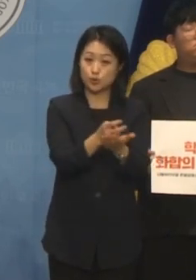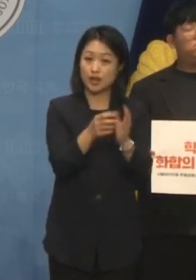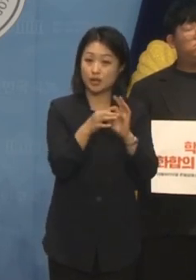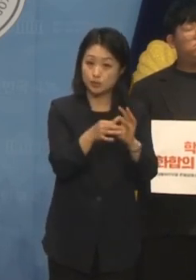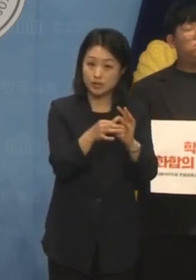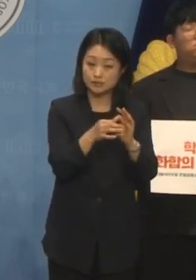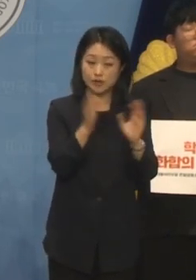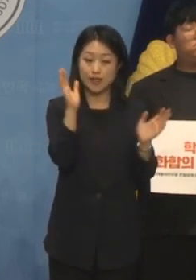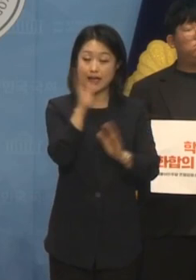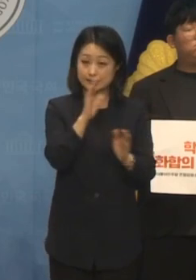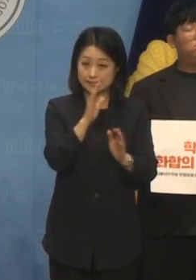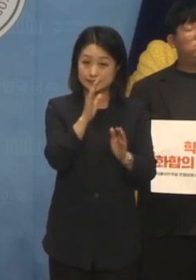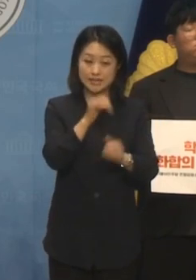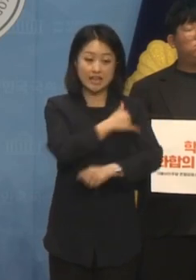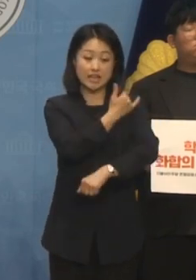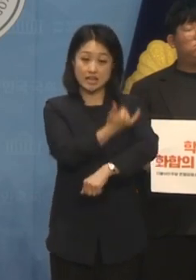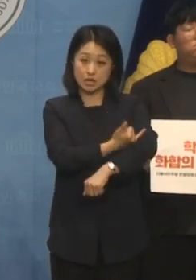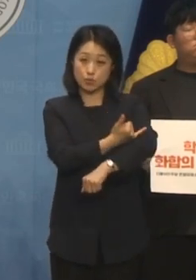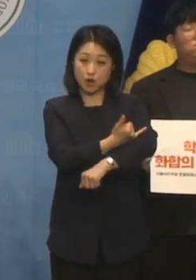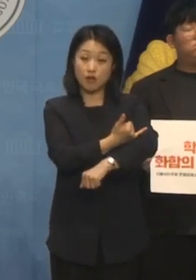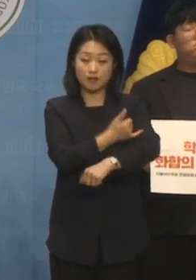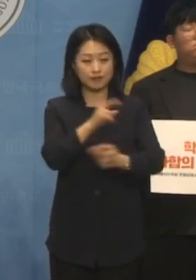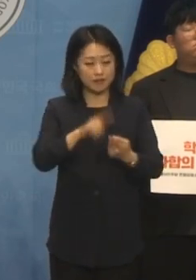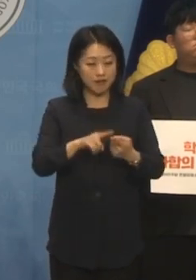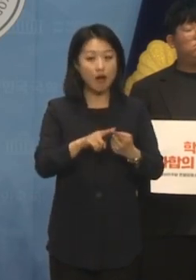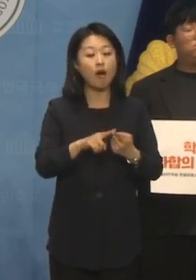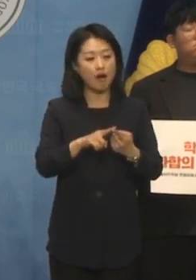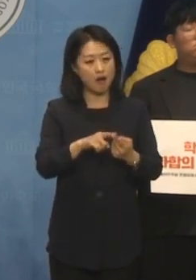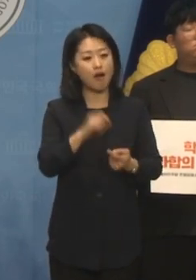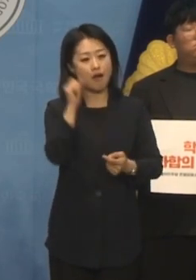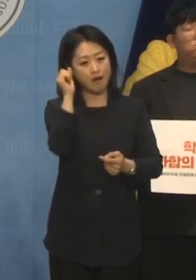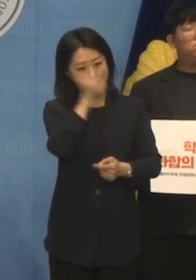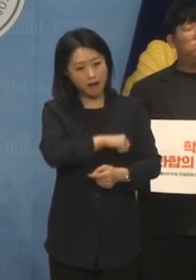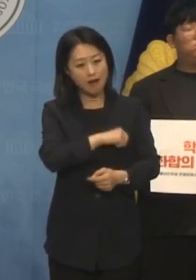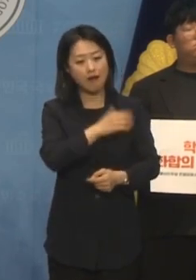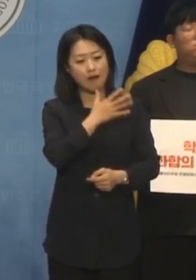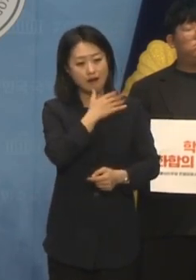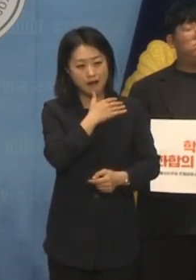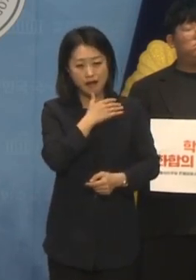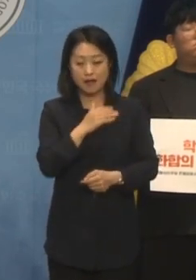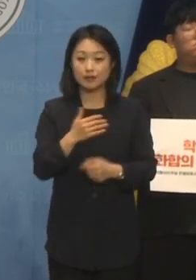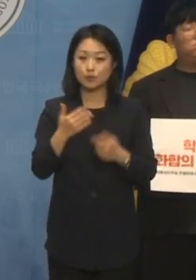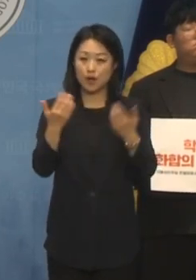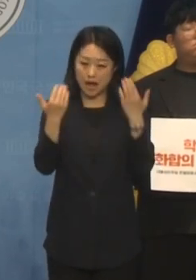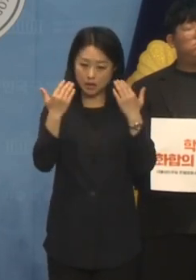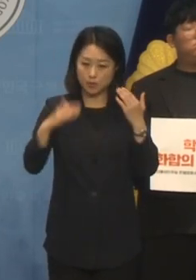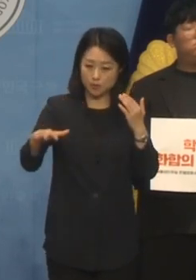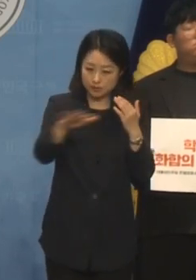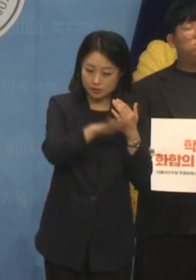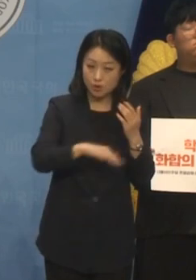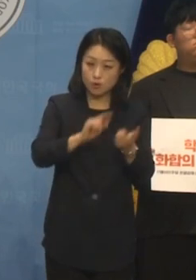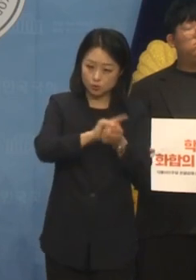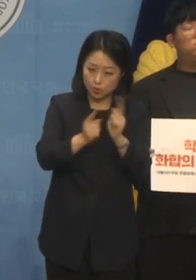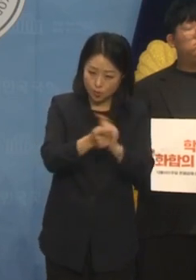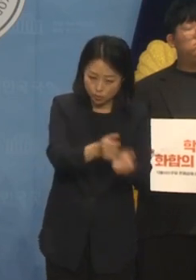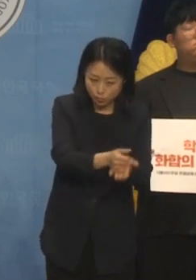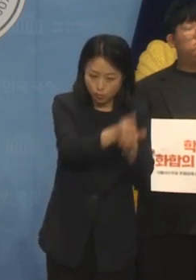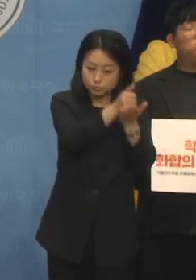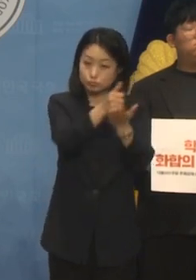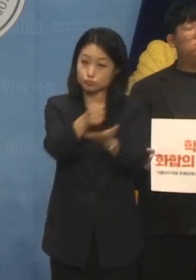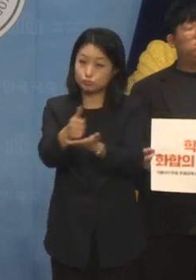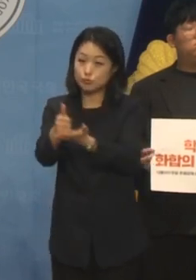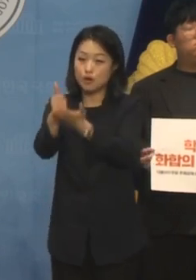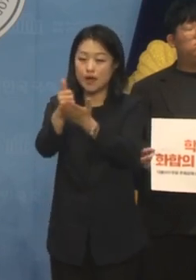통해서 학생들이 인권 감수성이 높아지면서 학교 구성원들에 대한 상호 존중에 이런